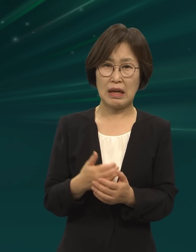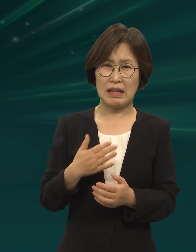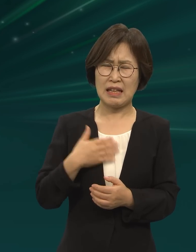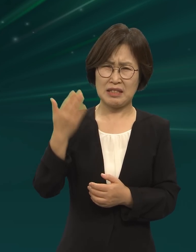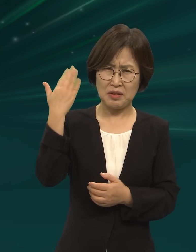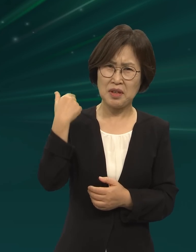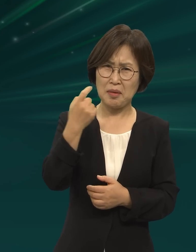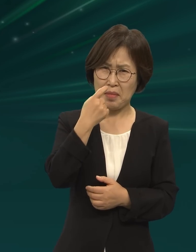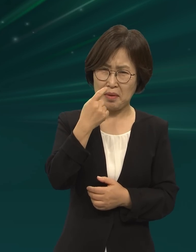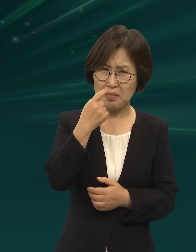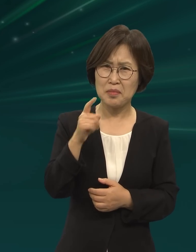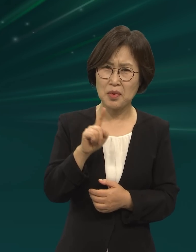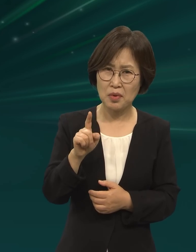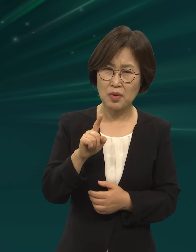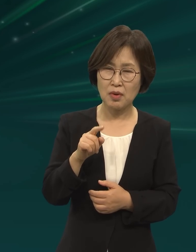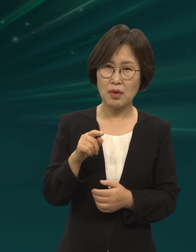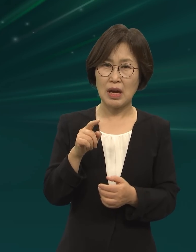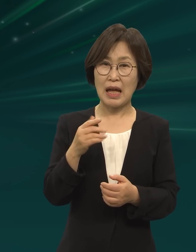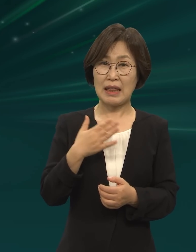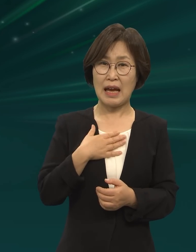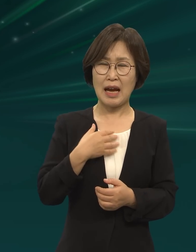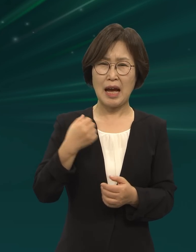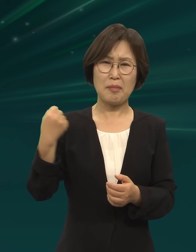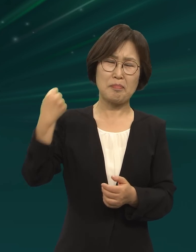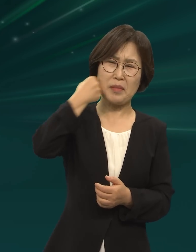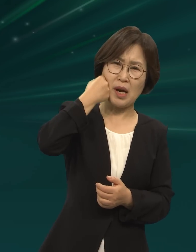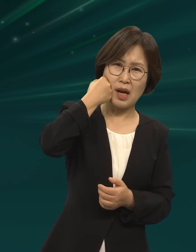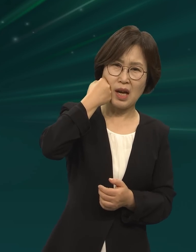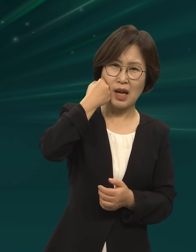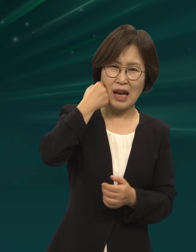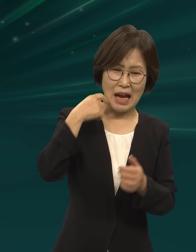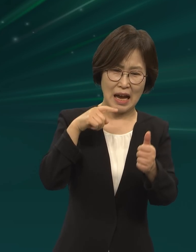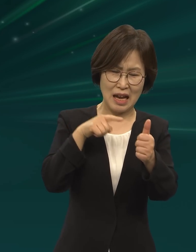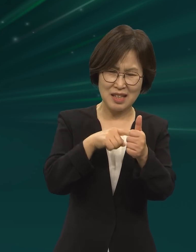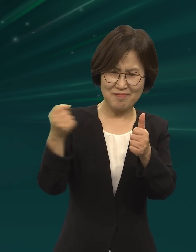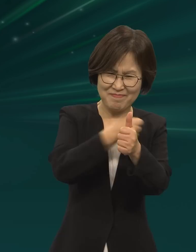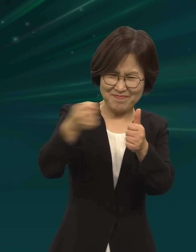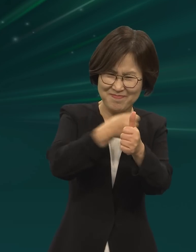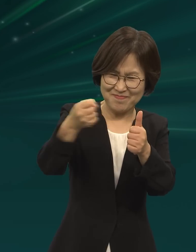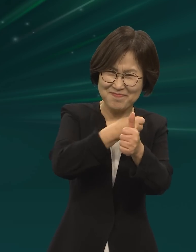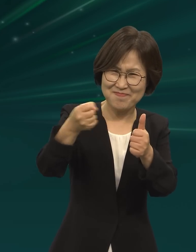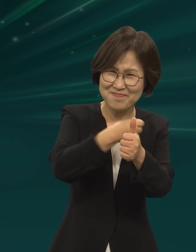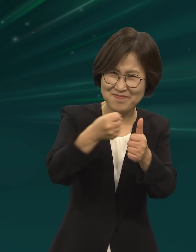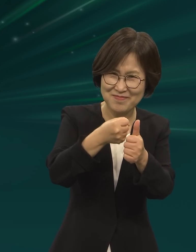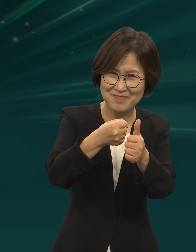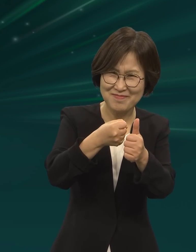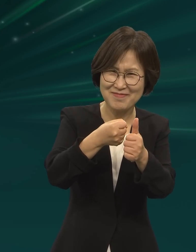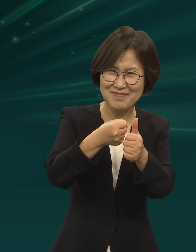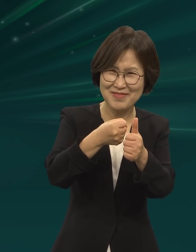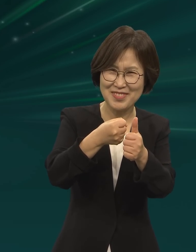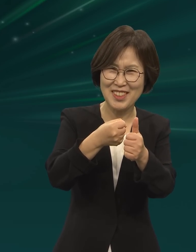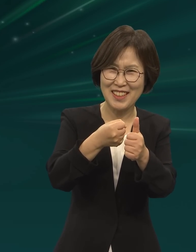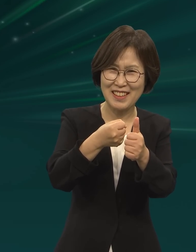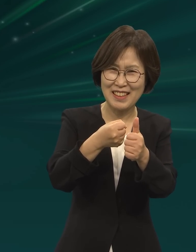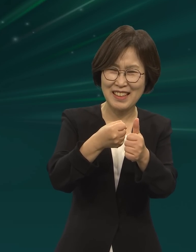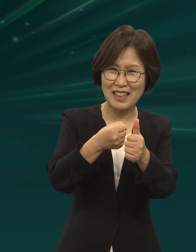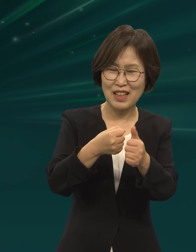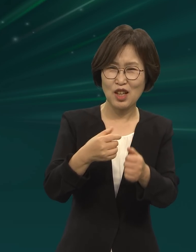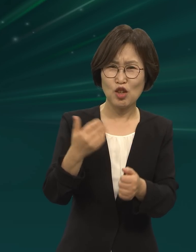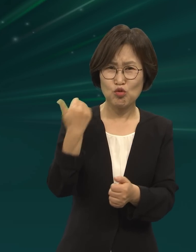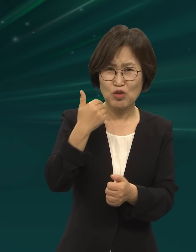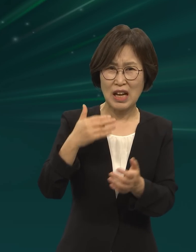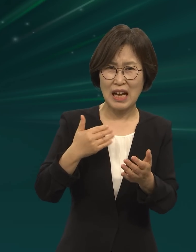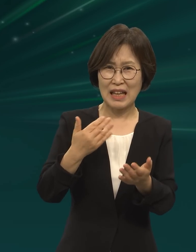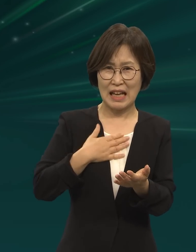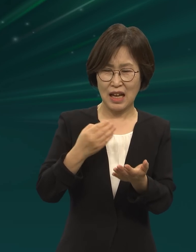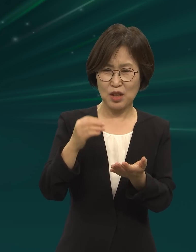그 사람에게 10번 때려라. 이렇게 저는 교육을 받았습니다. 누가 한 돌이